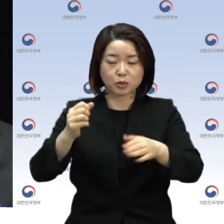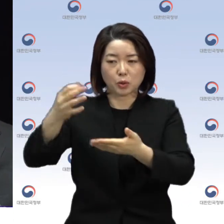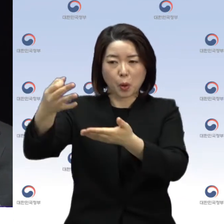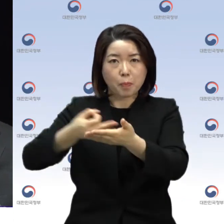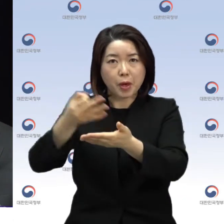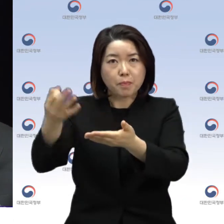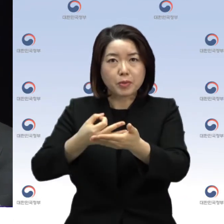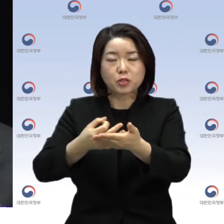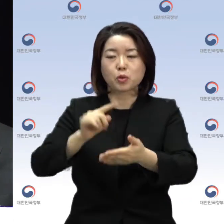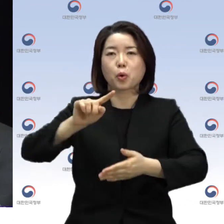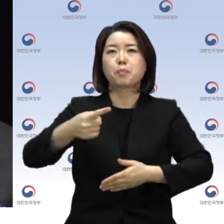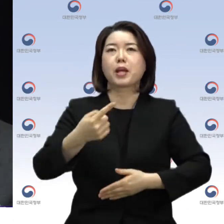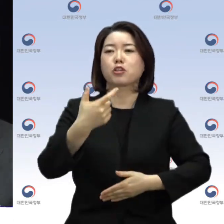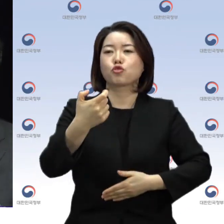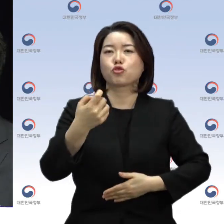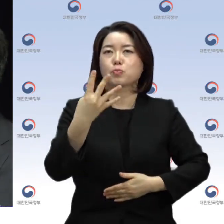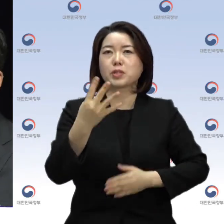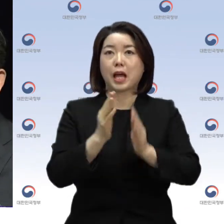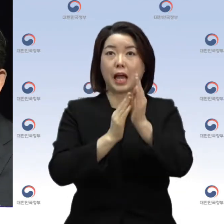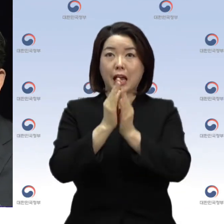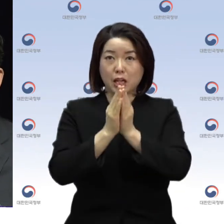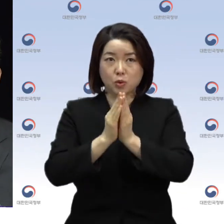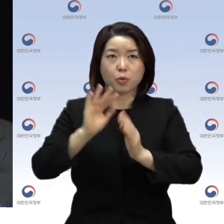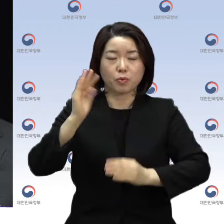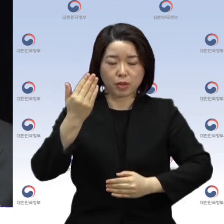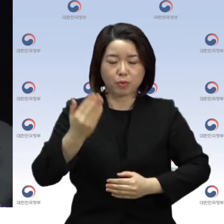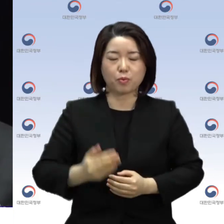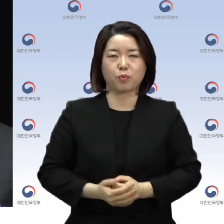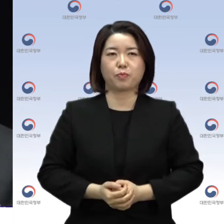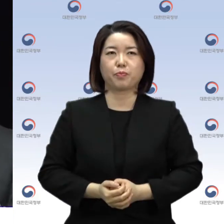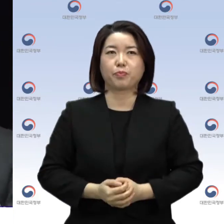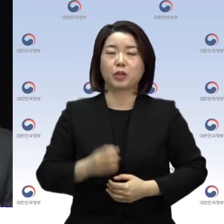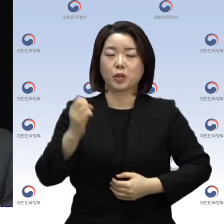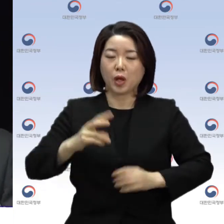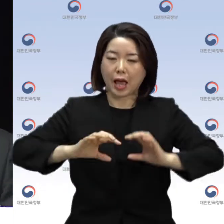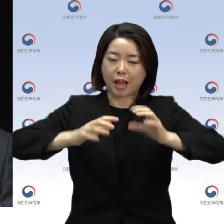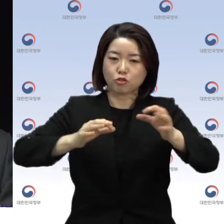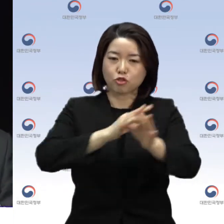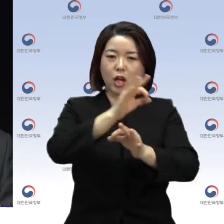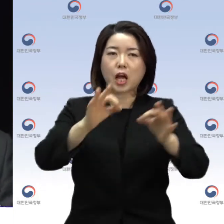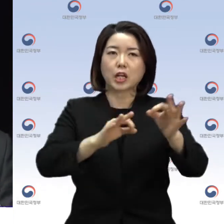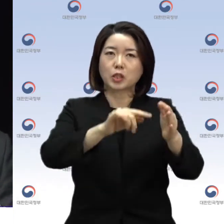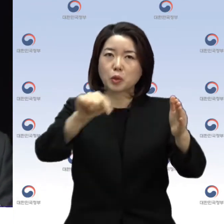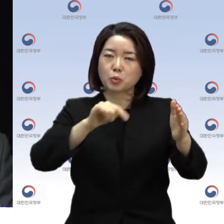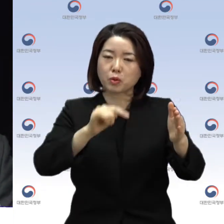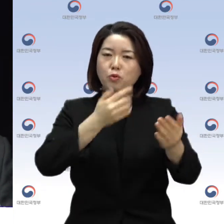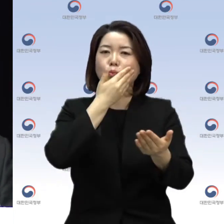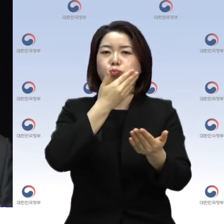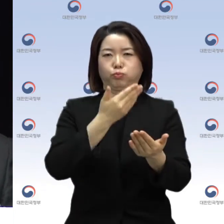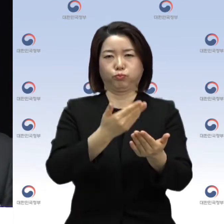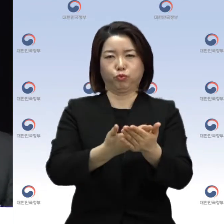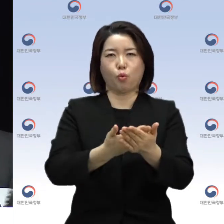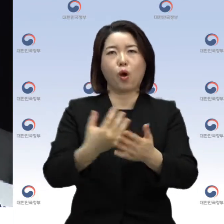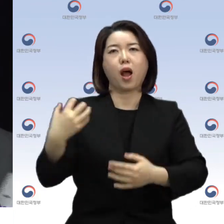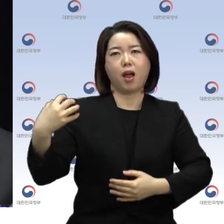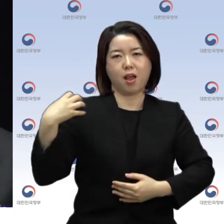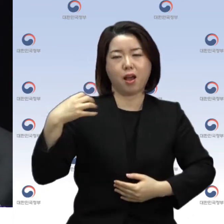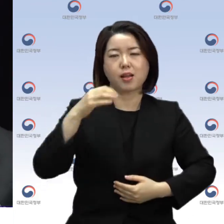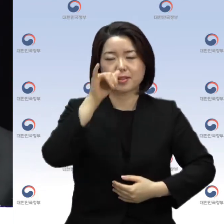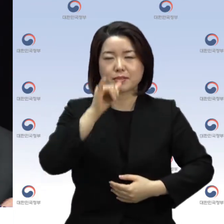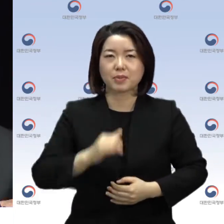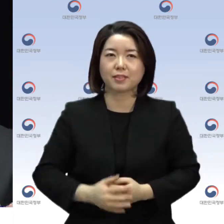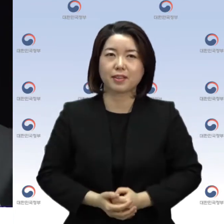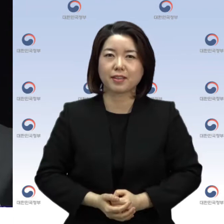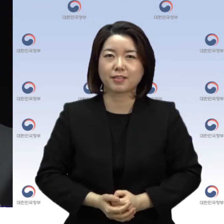매출액 164조 원에 달하고 그래서 국가 경제에서 중요한 비중을 차지하고